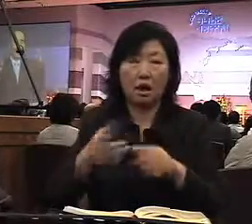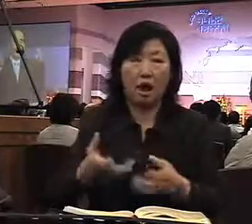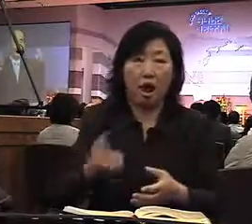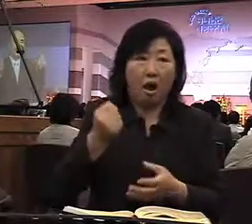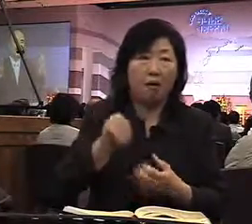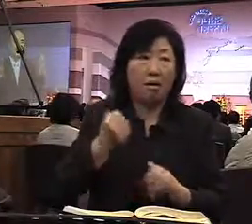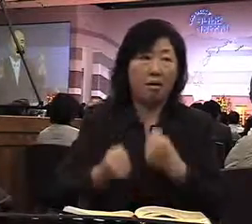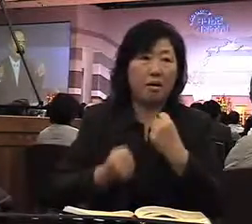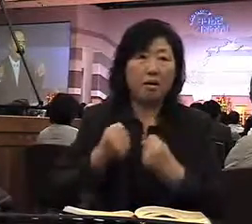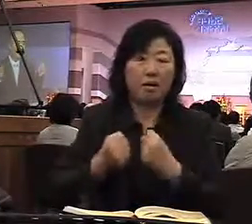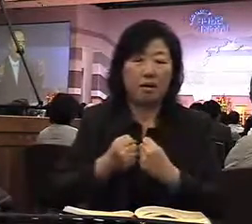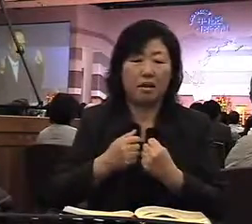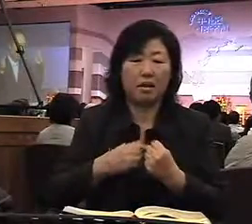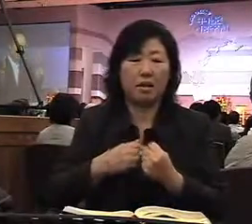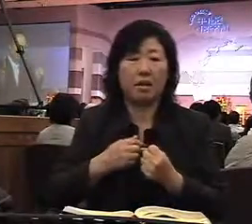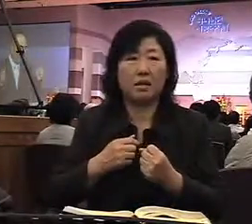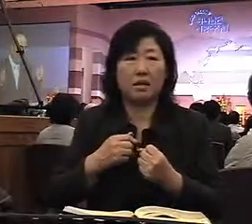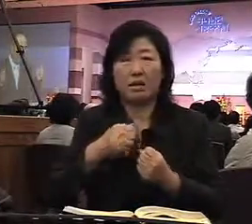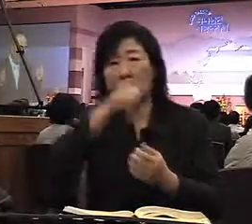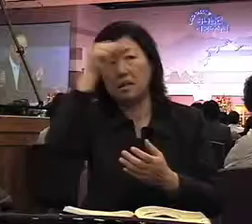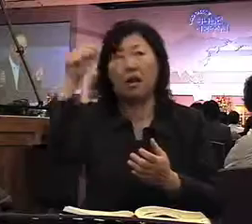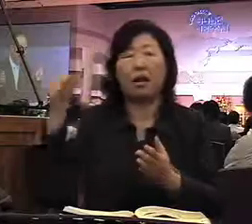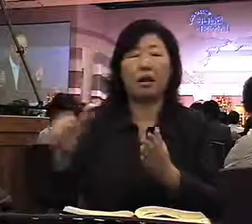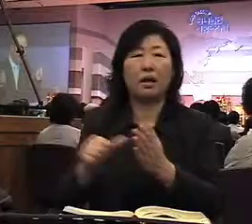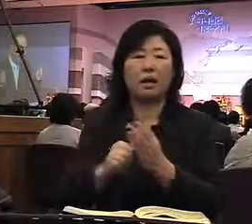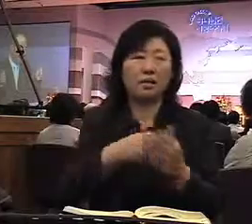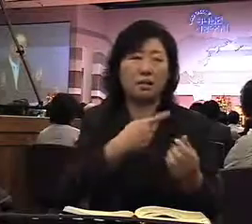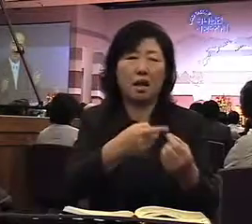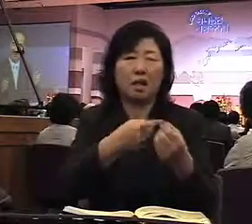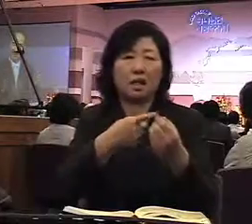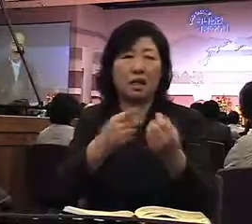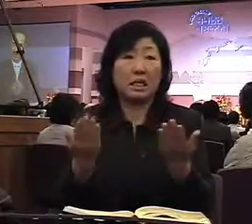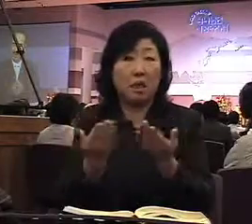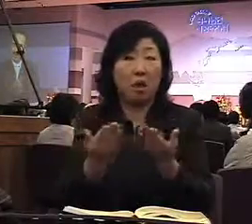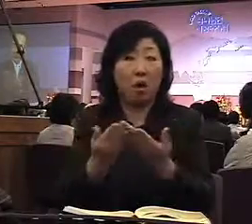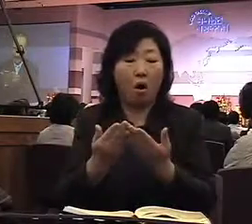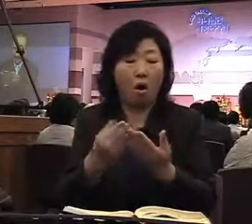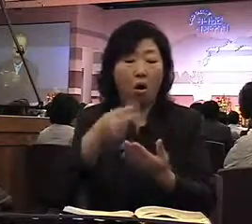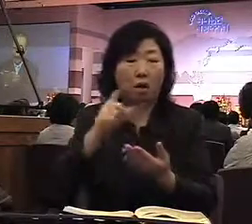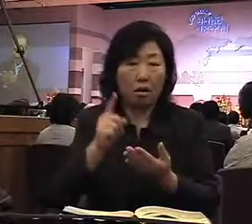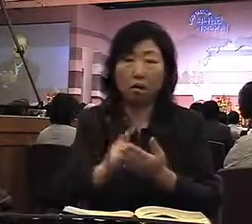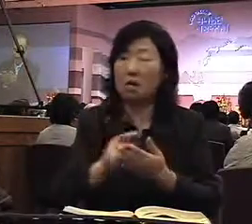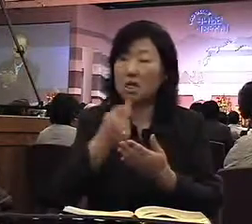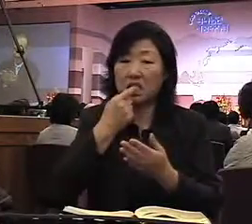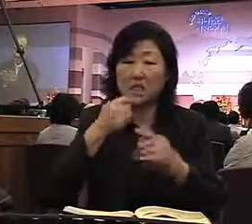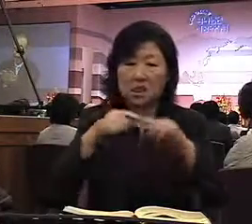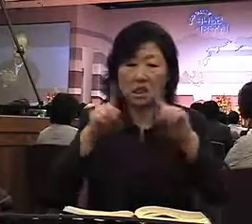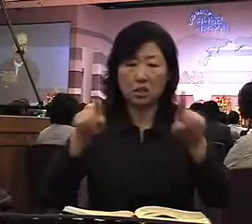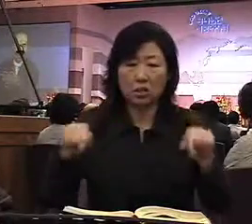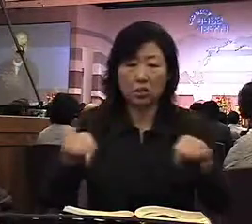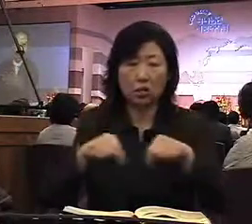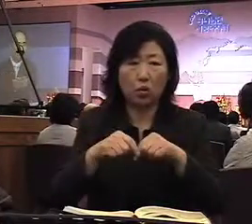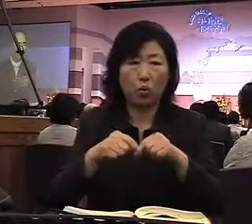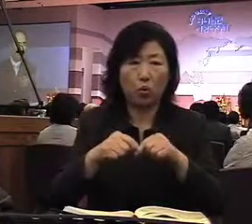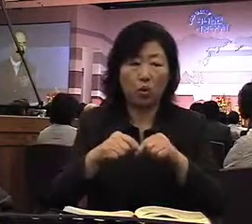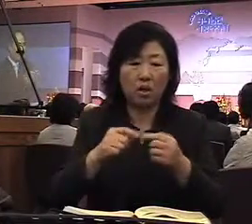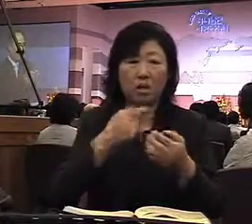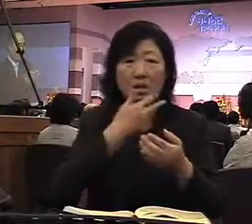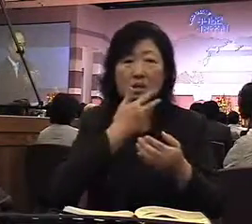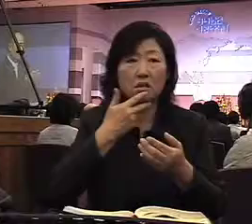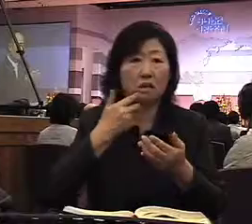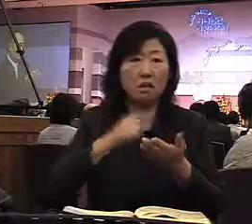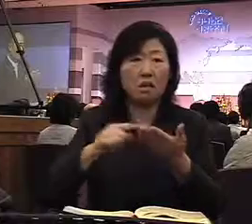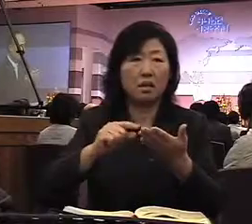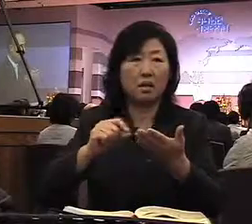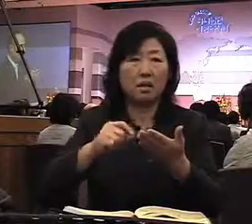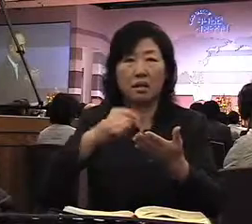말이 내 생애에 일어난 최초의 기적이다. 난 놀랐어요. 종이를 받아서 보니까 노란 종이에 맨 위에다 영어로 내